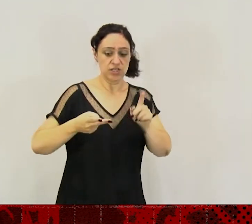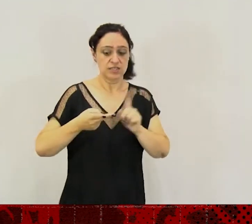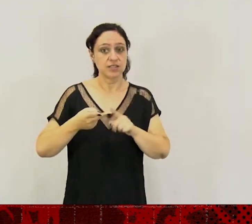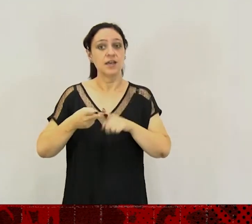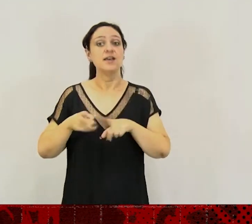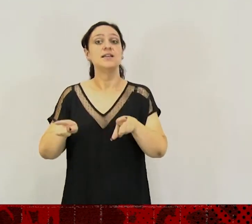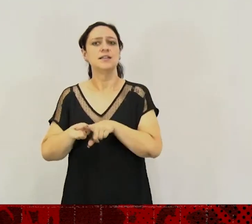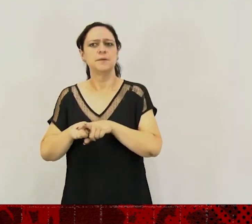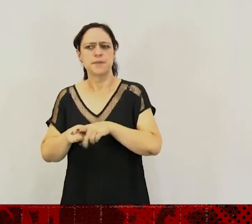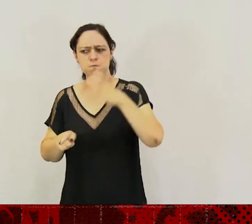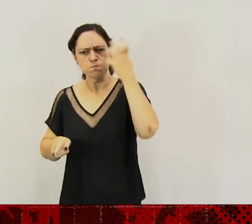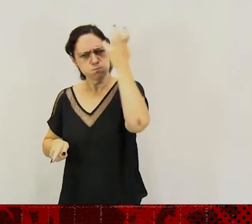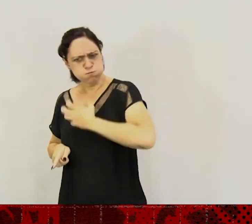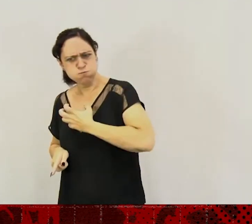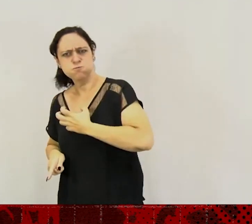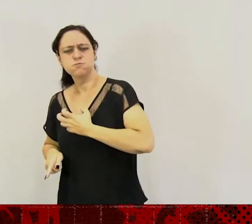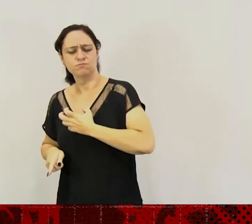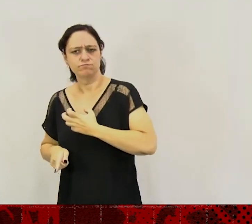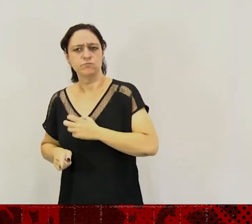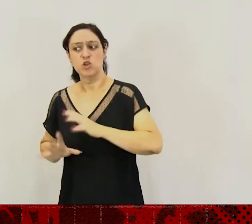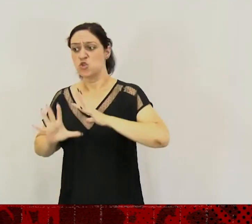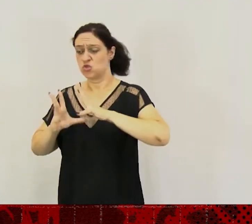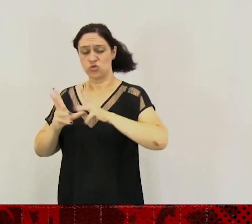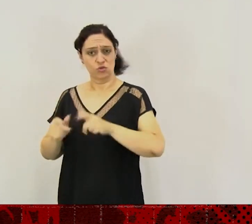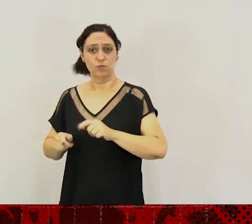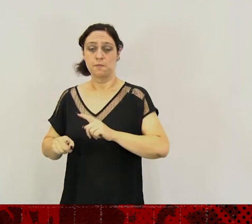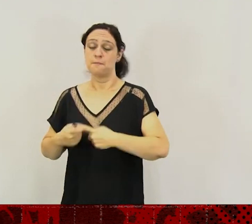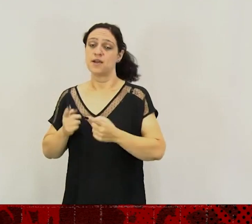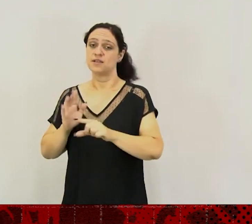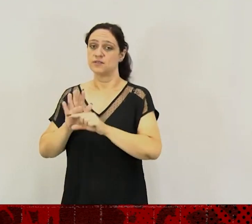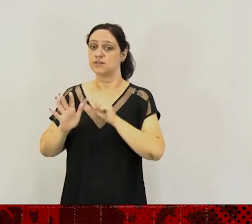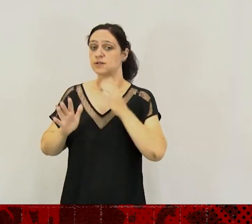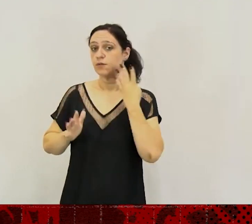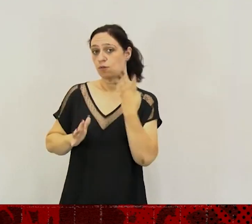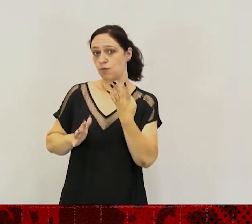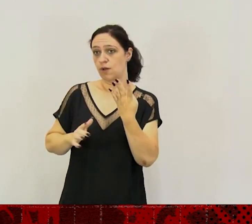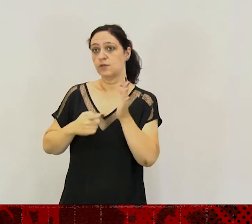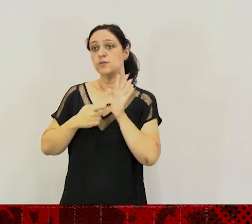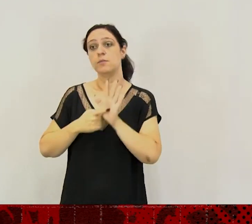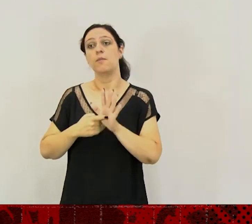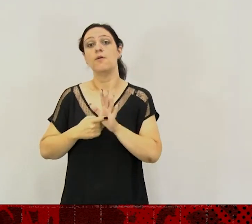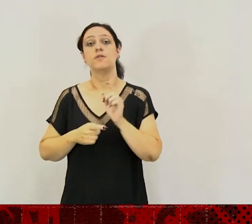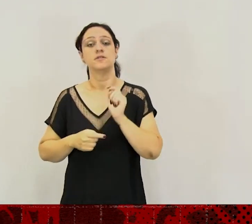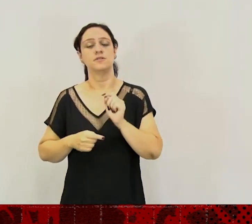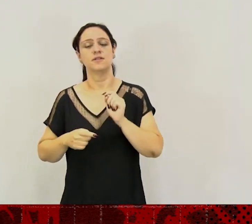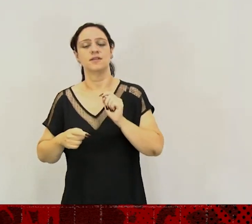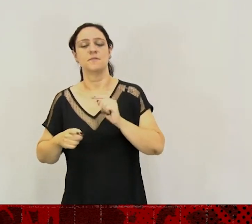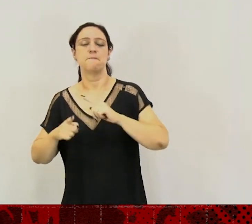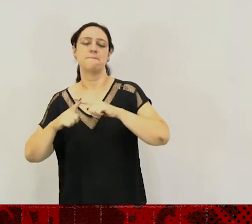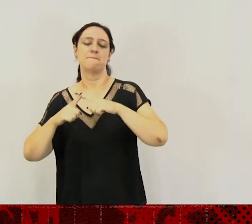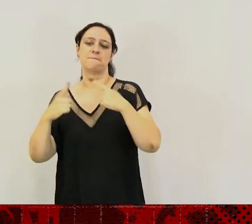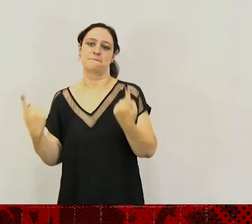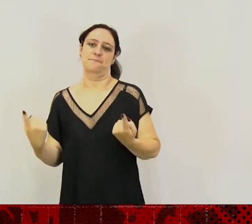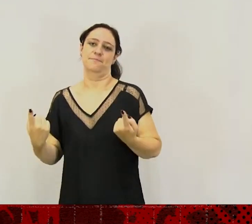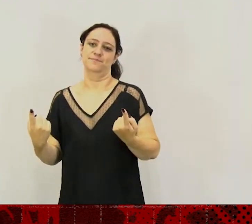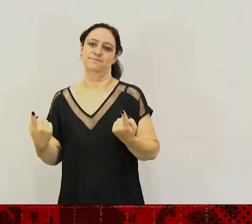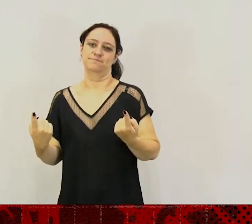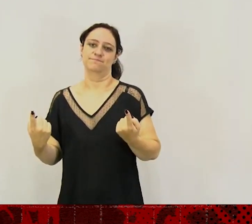como todo mundo. Só que o versículo 4 tem um mas.